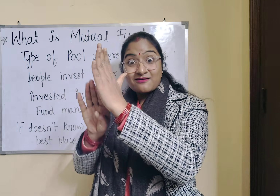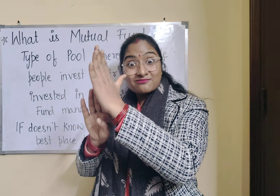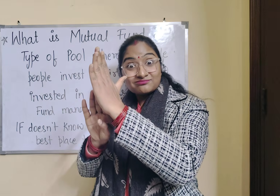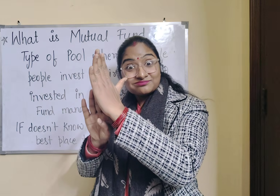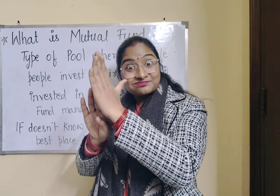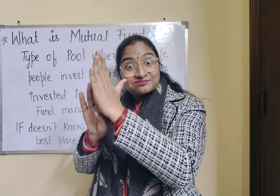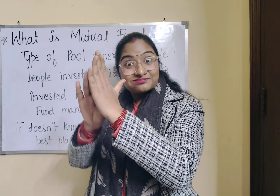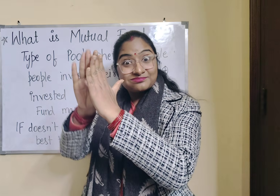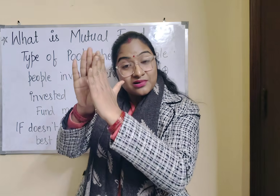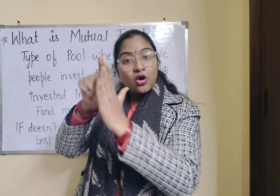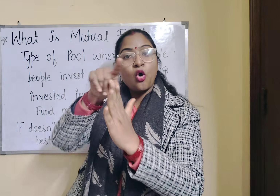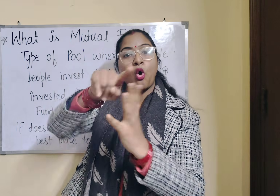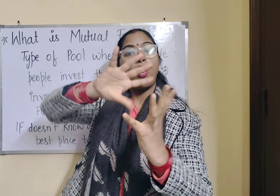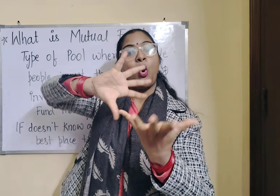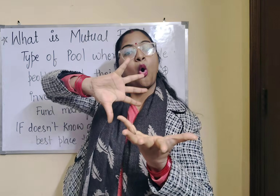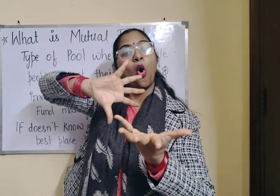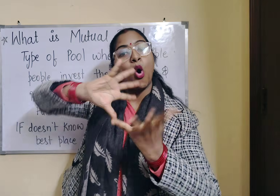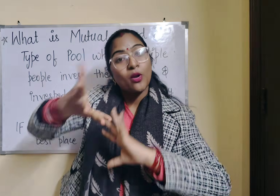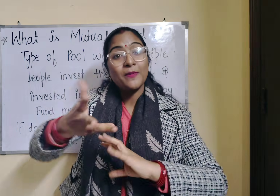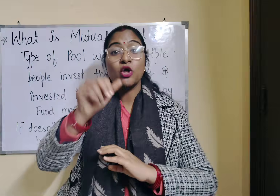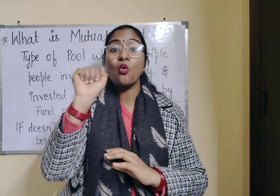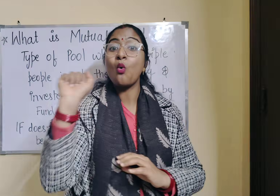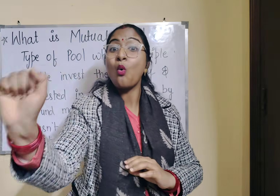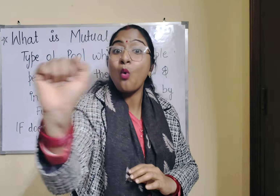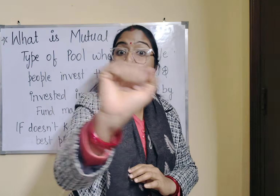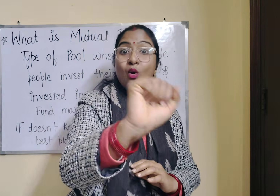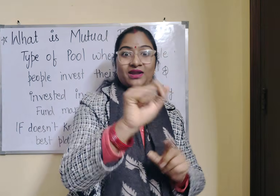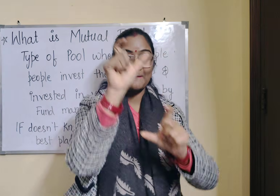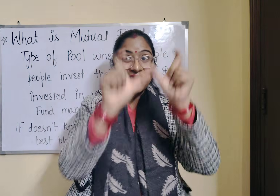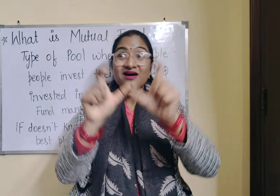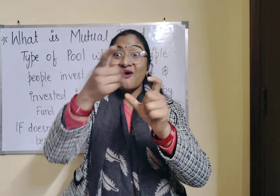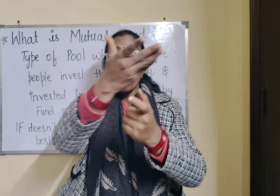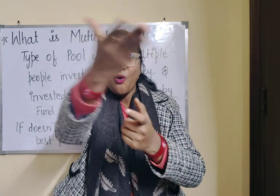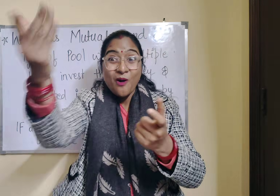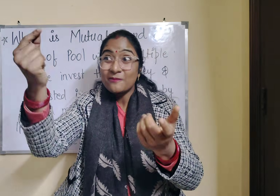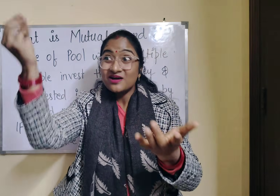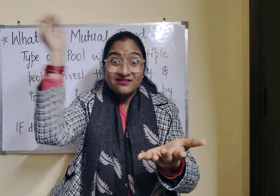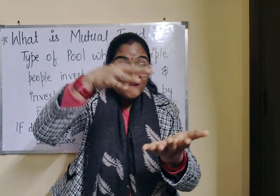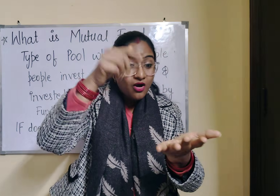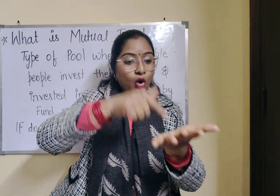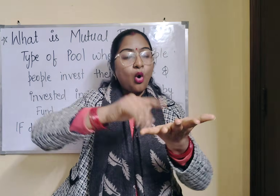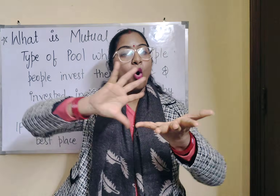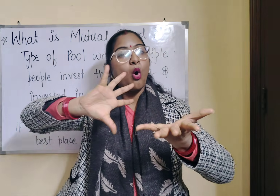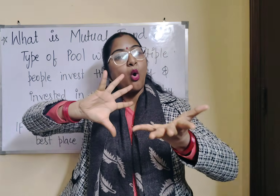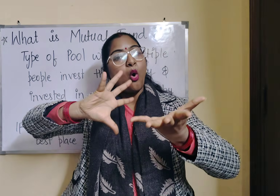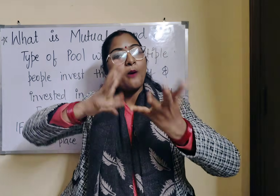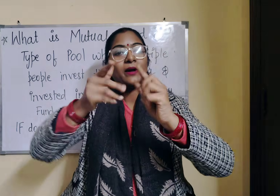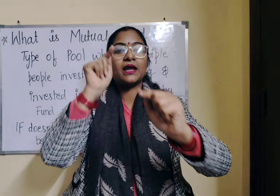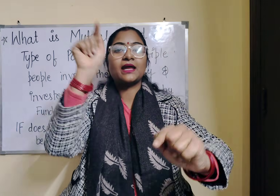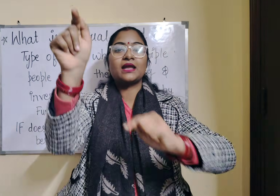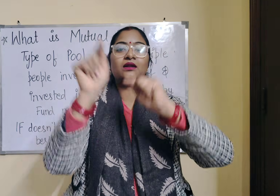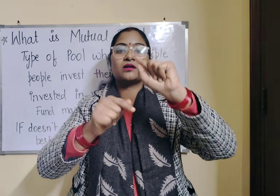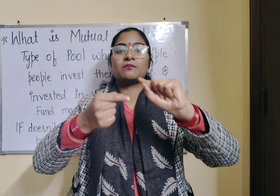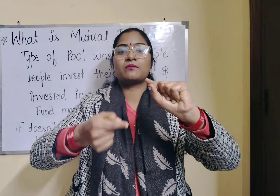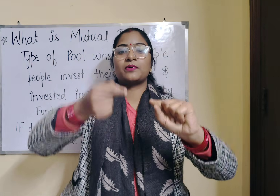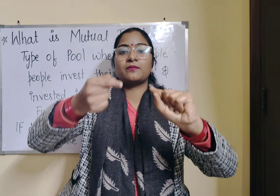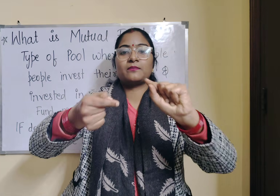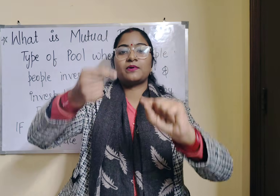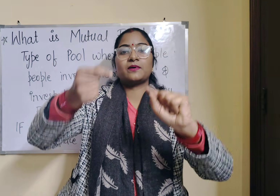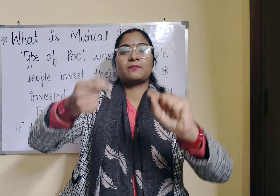उस पैसे को यूज़ करके उस कंपनी में इन्वेस्ट करते हैं, है ना। और जब वो कंपनी ग्रोथ करती है तो वो कंपनी